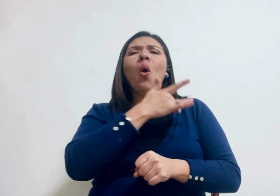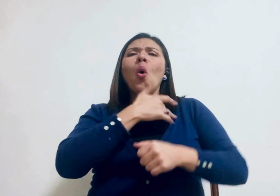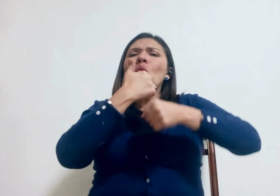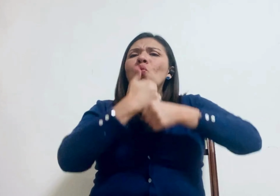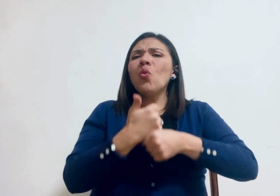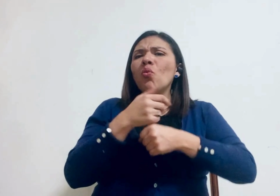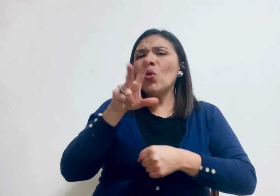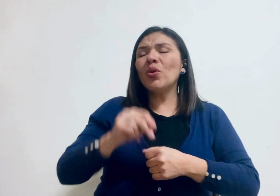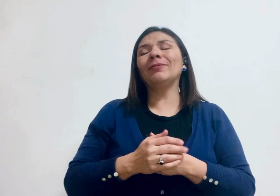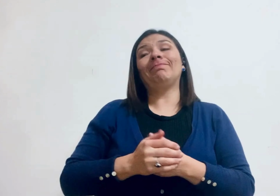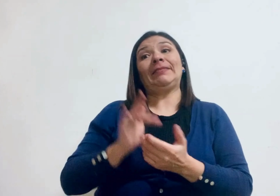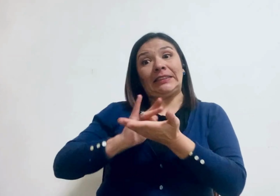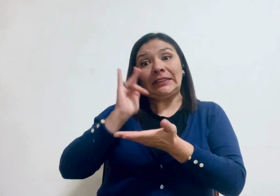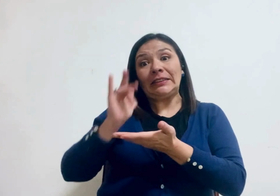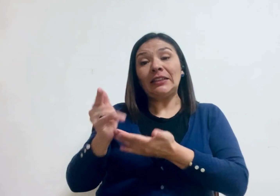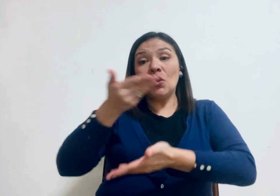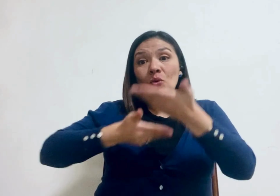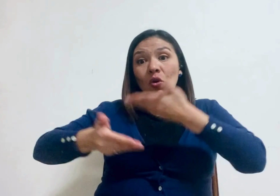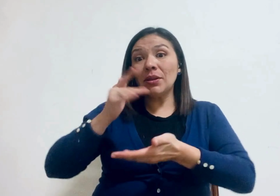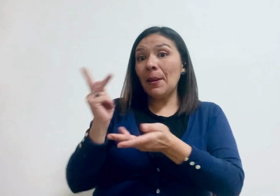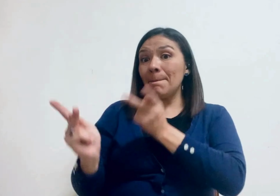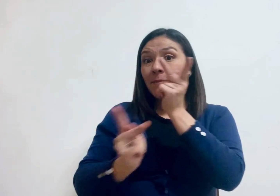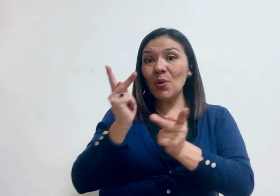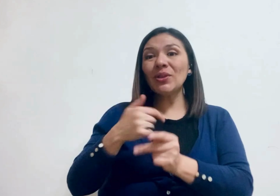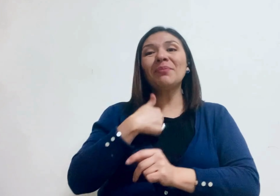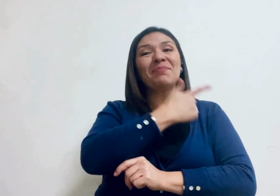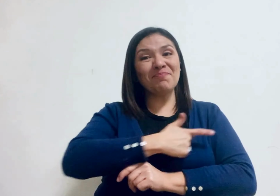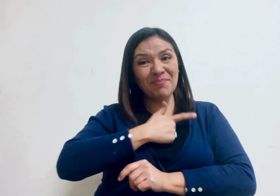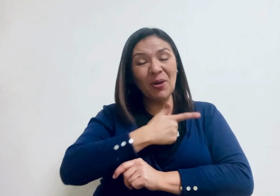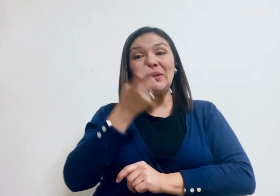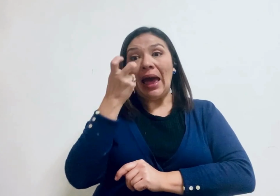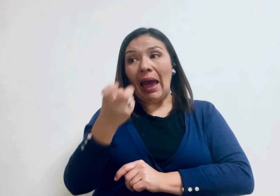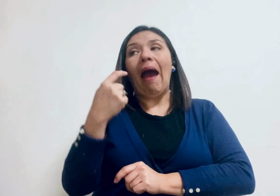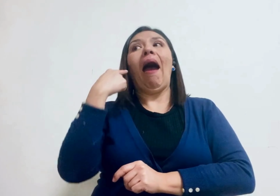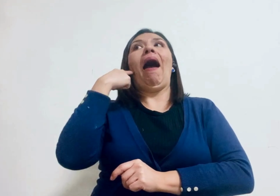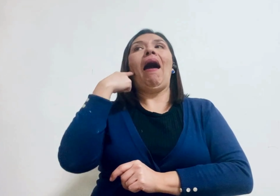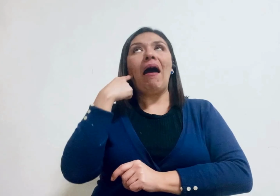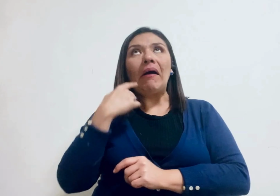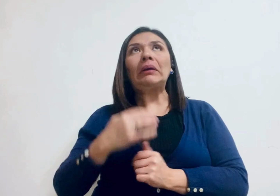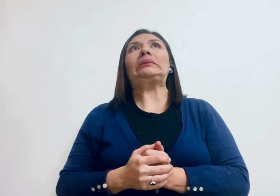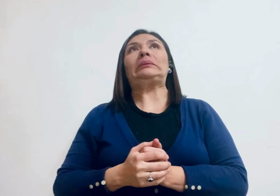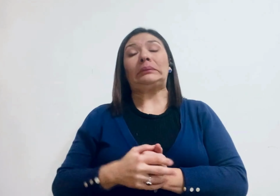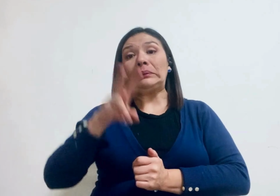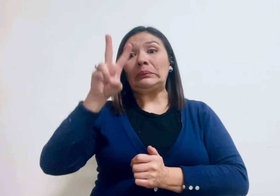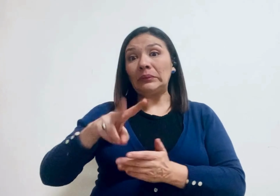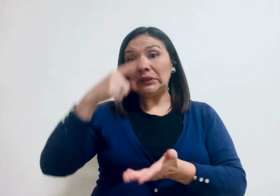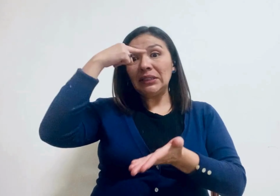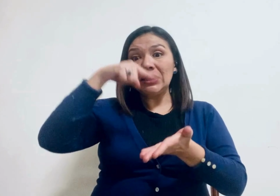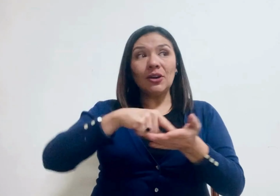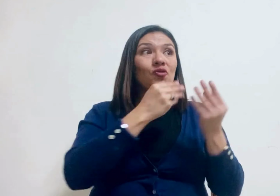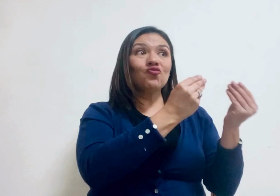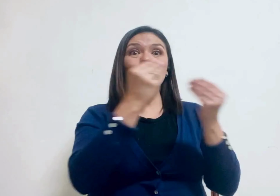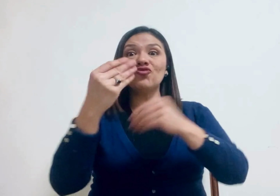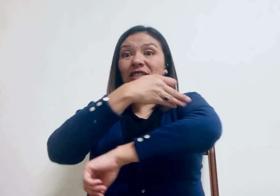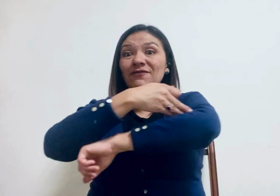corazón? Fanny, gracias por compartirnos tu pregunta. Nos encanta escucharla y creo que muchas